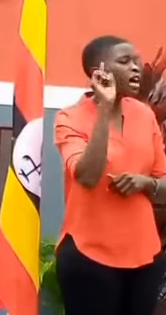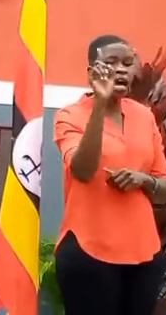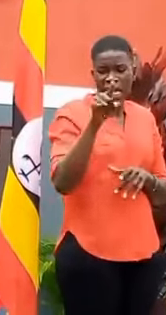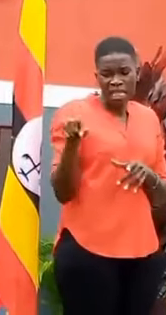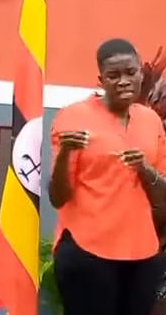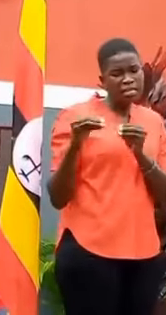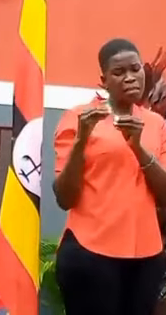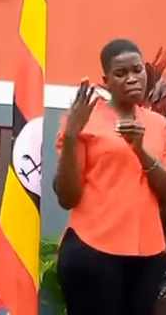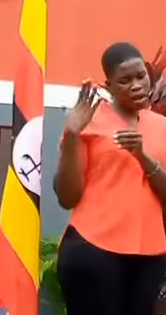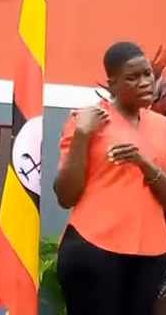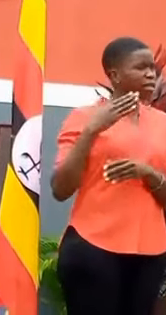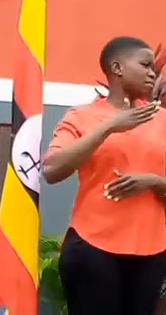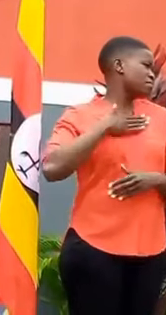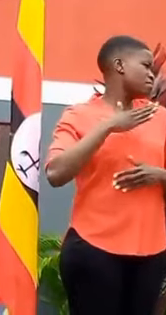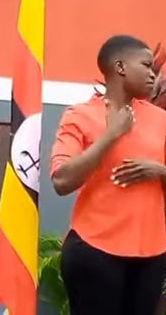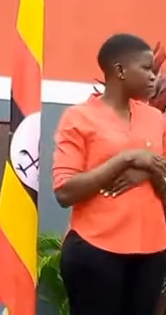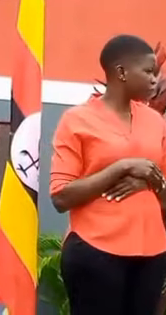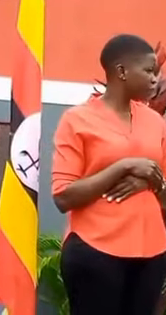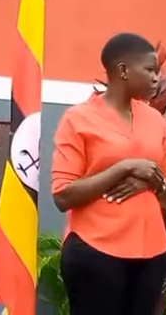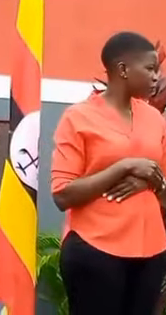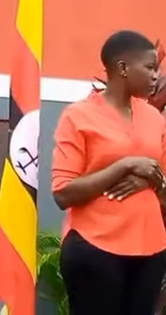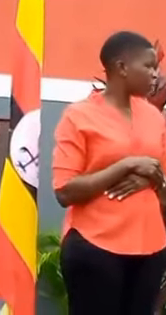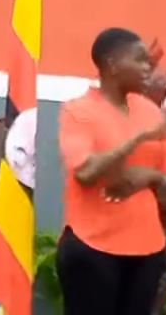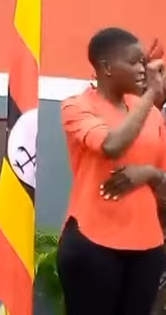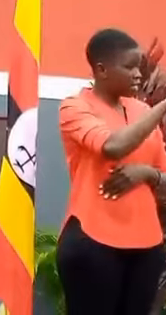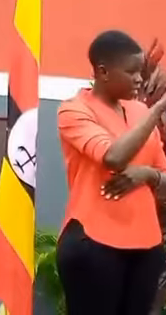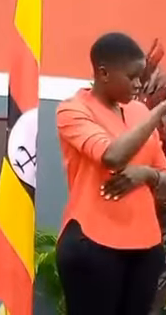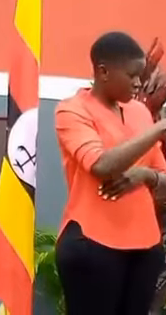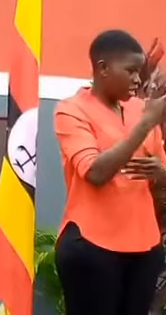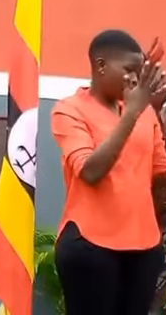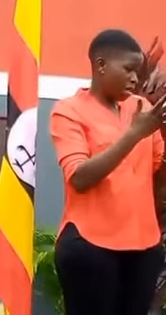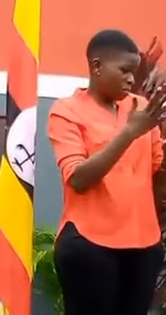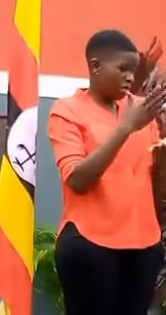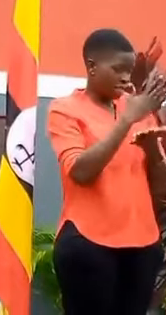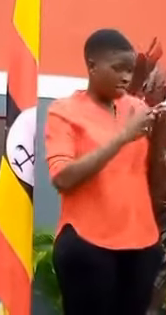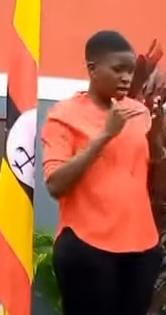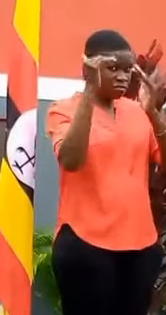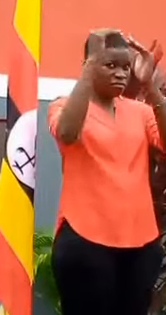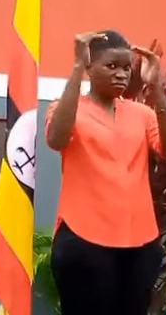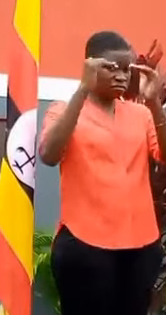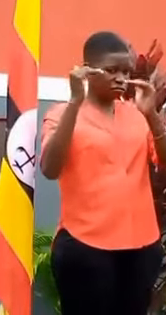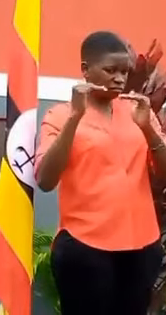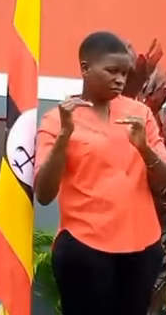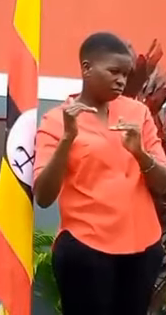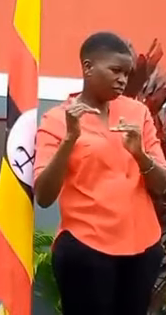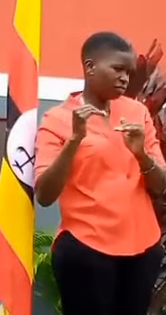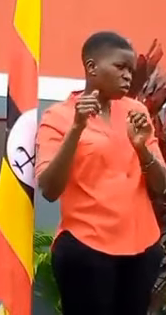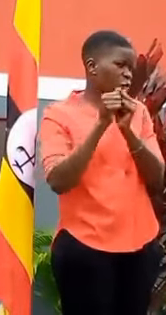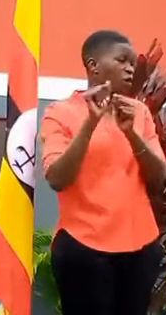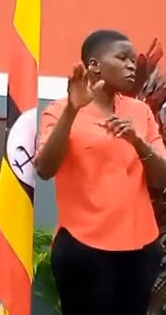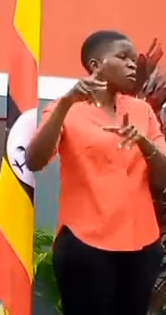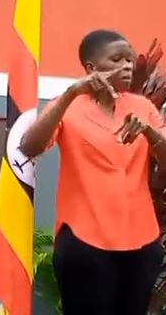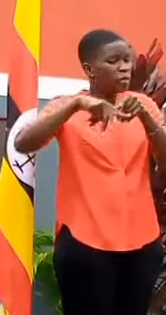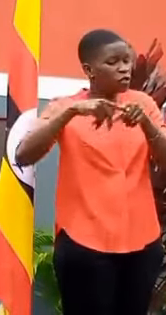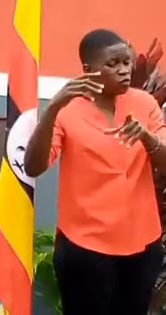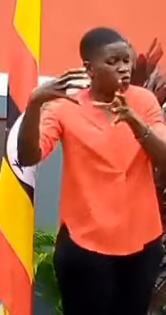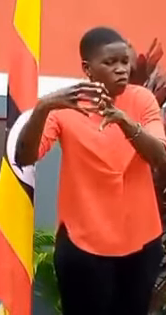abo bakomuredi baffe newankubadde mu ranksi z'ebibiina ebyo